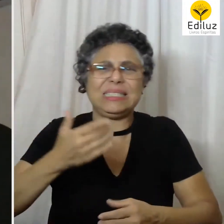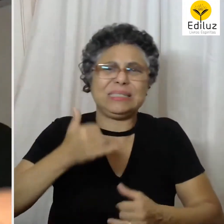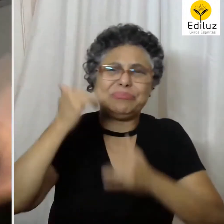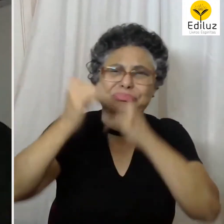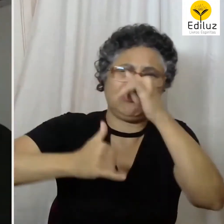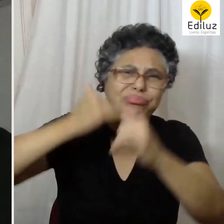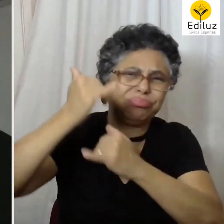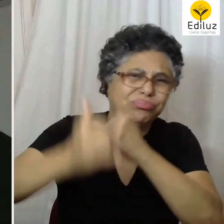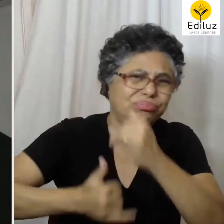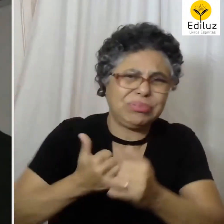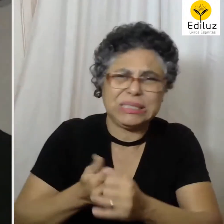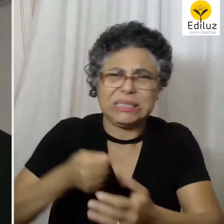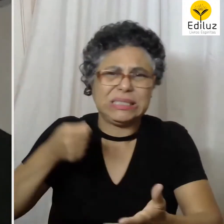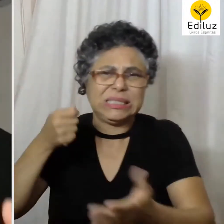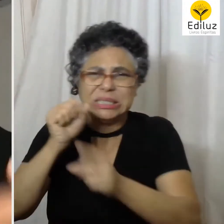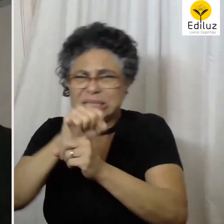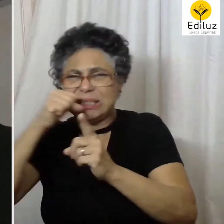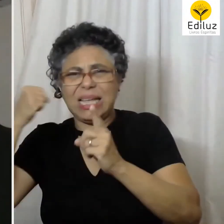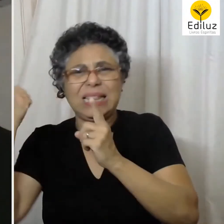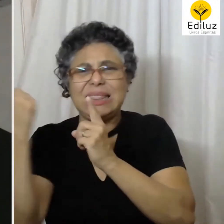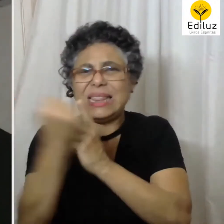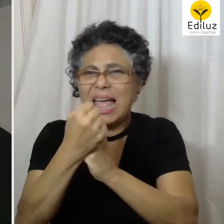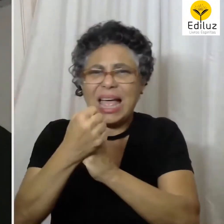as imposições sociais, os